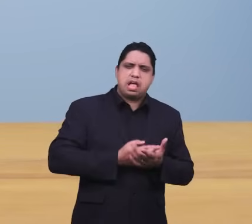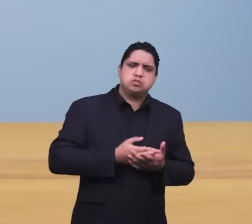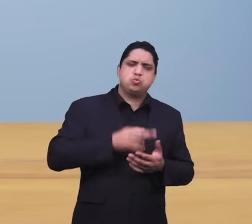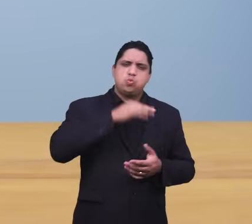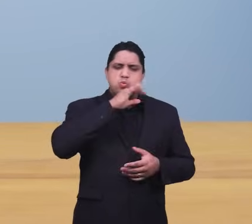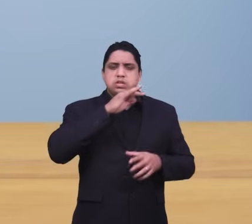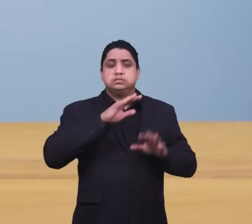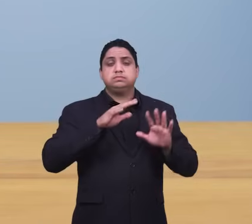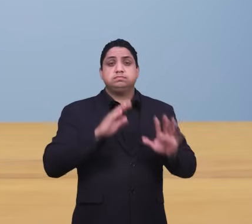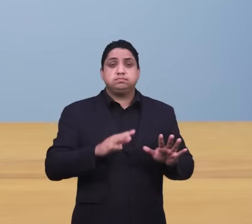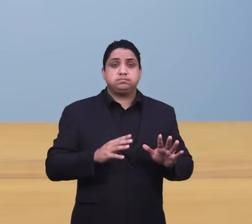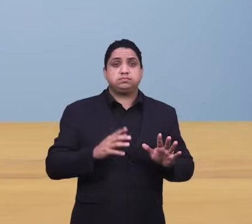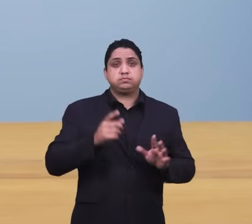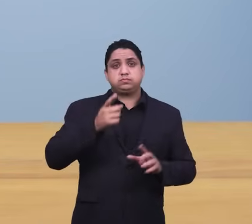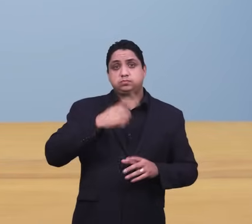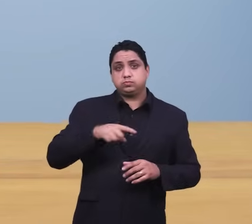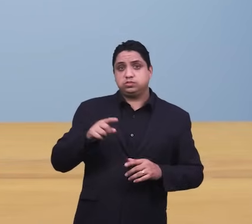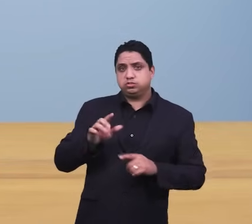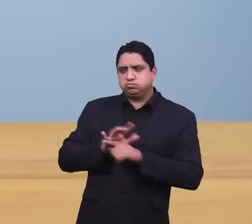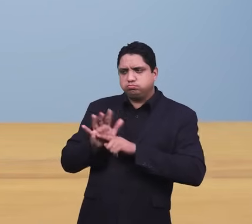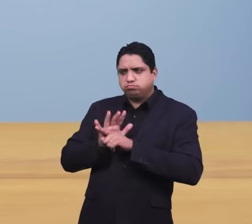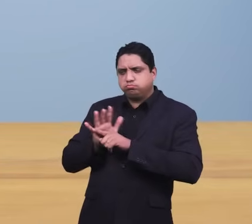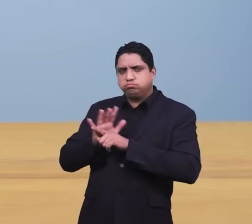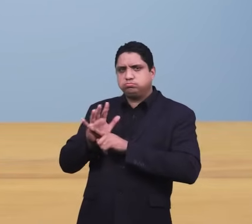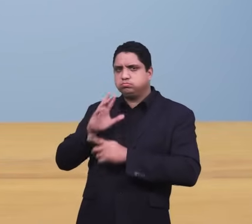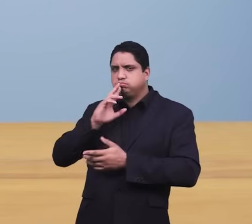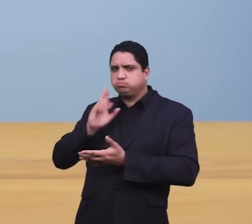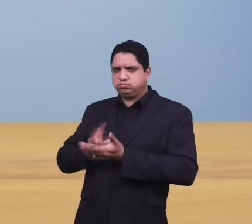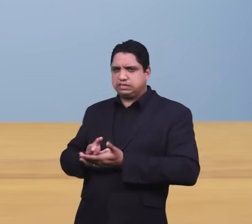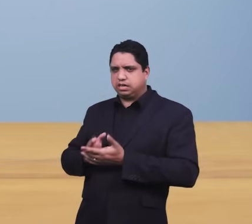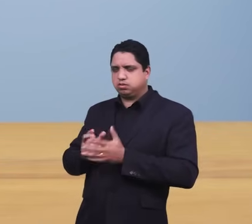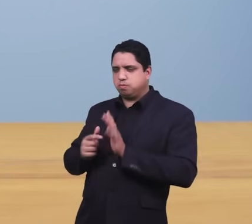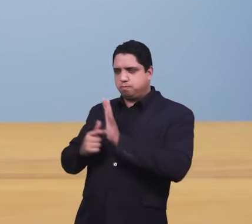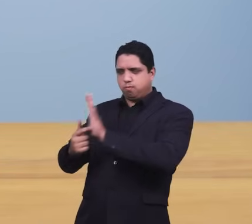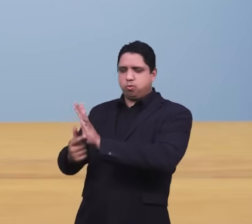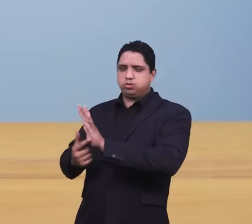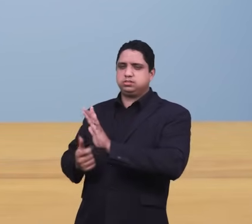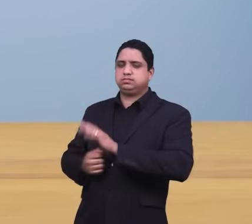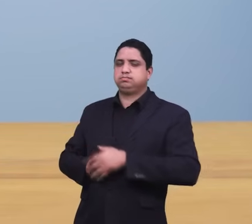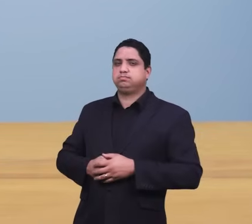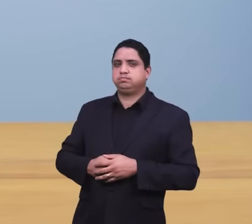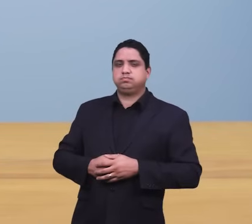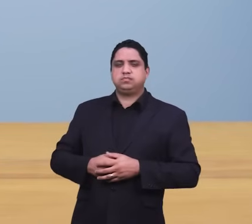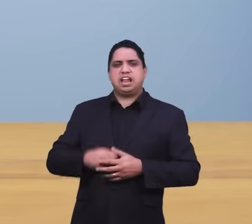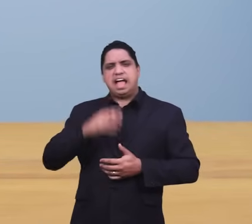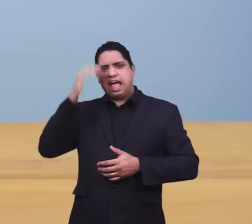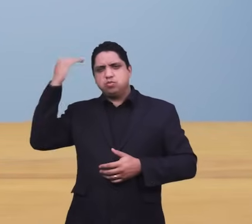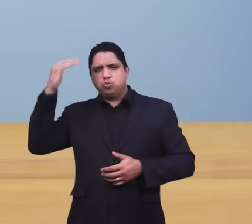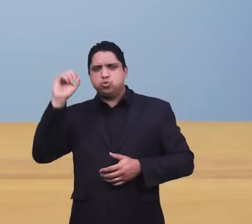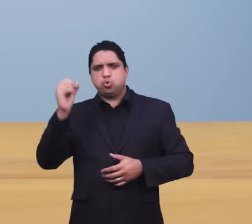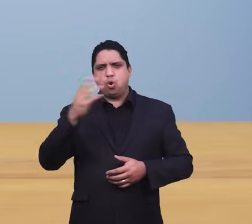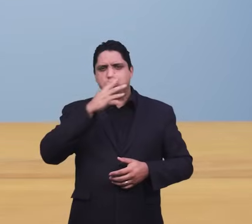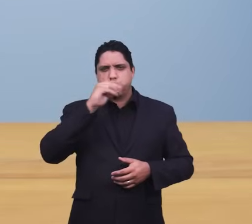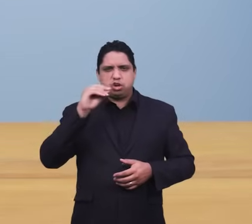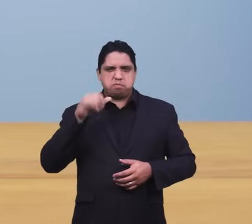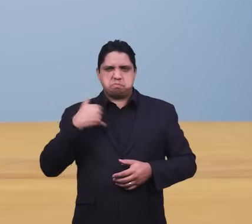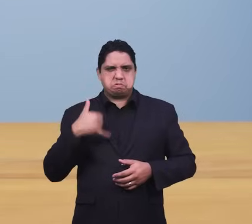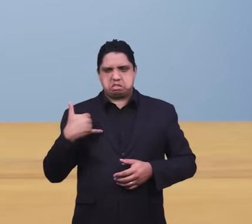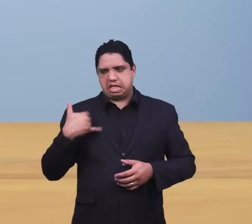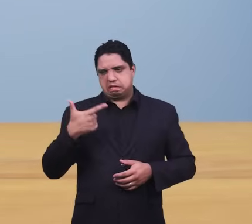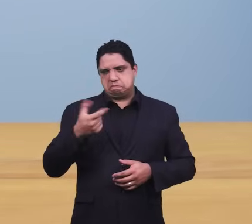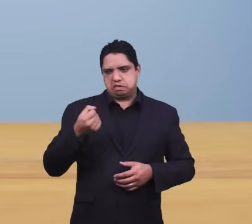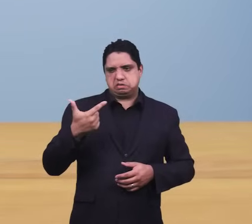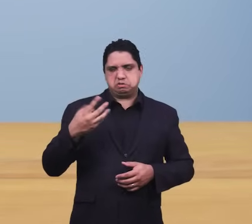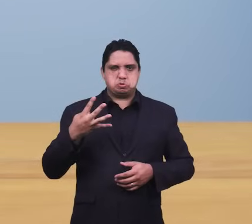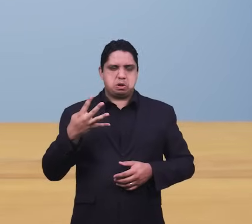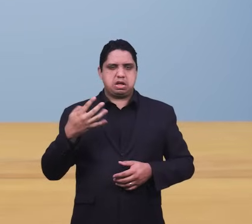o diagnóstico. Para alguns adultos e jovens, né, às vezes na faixa de 20, 23, 24